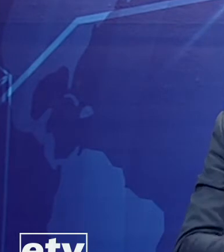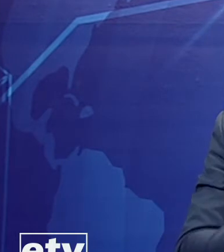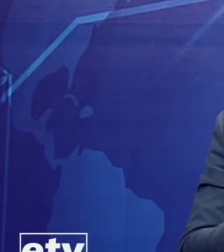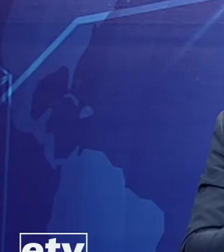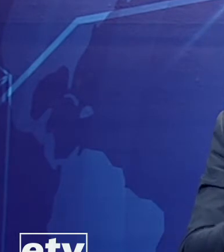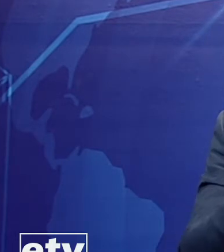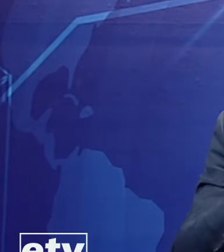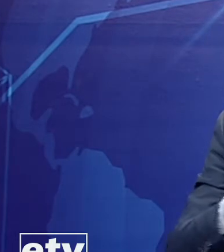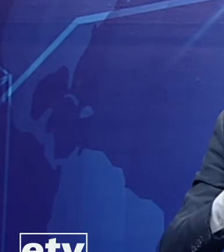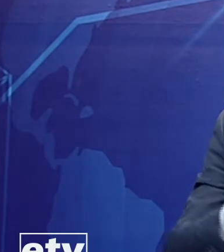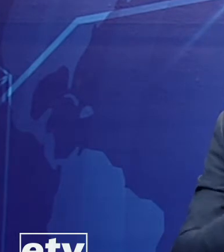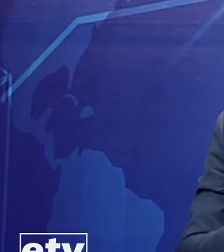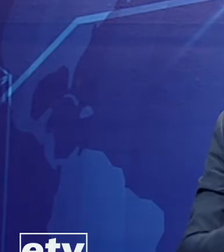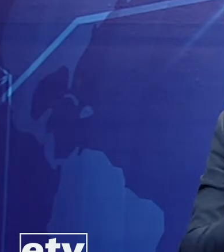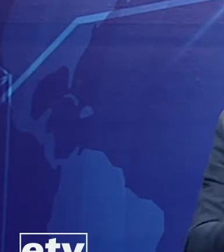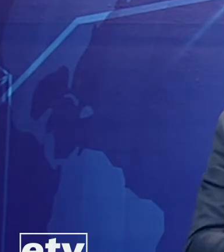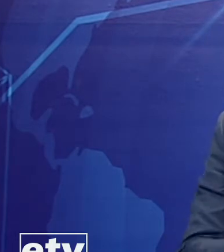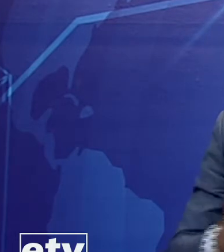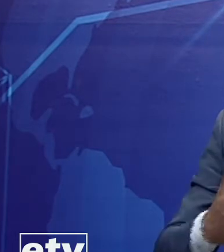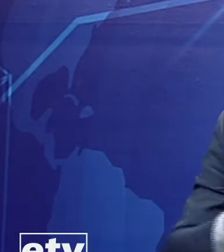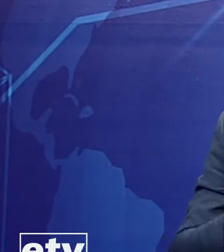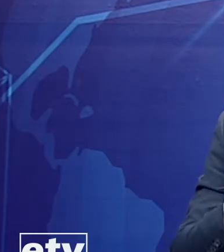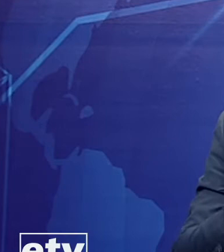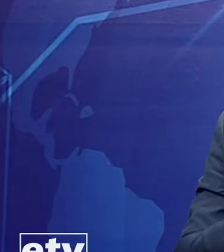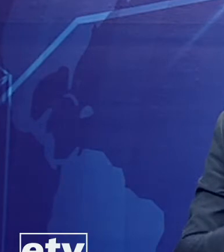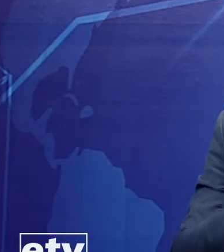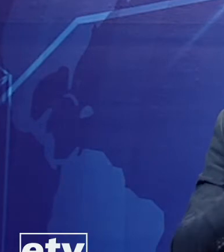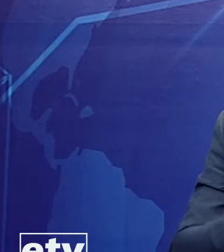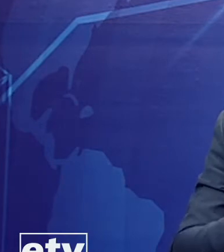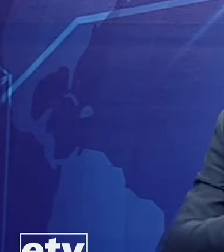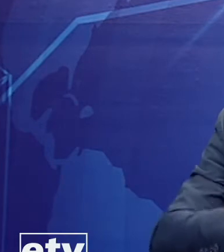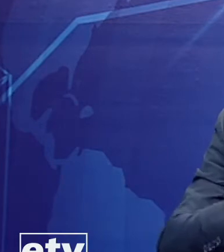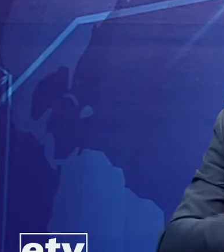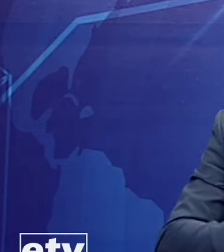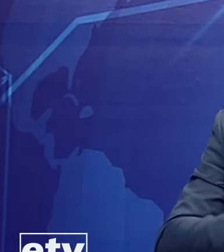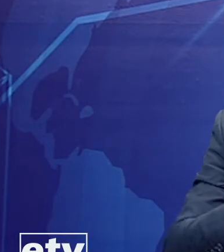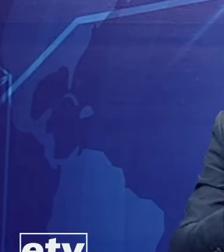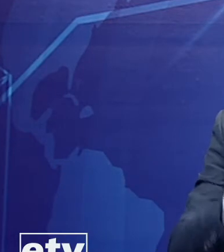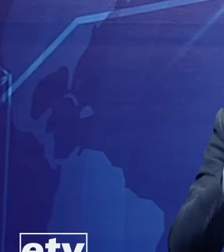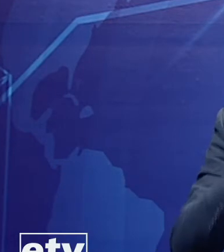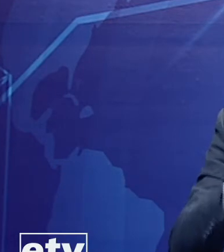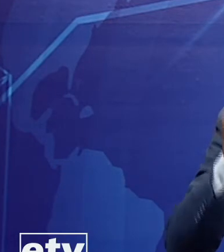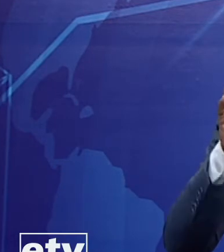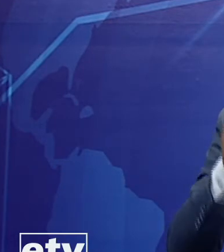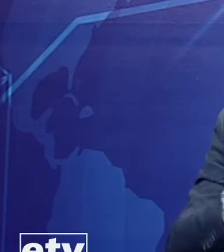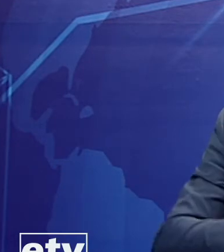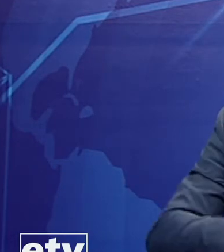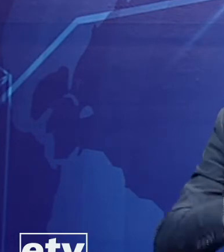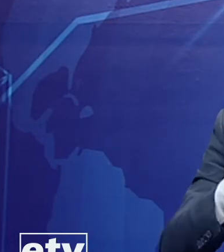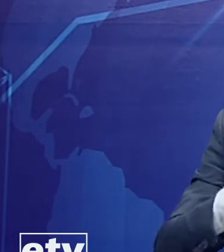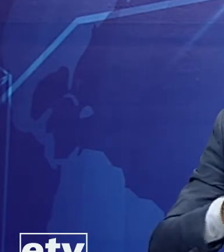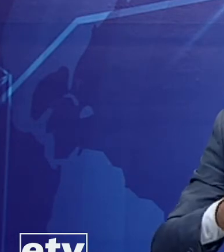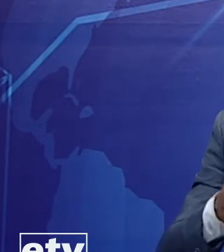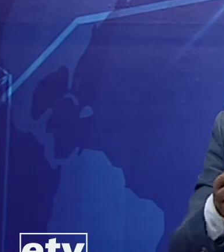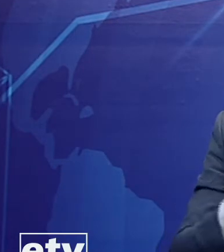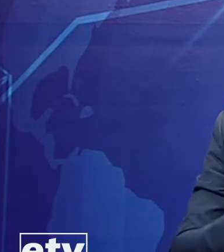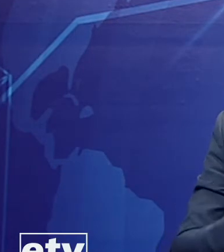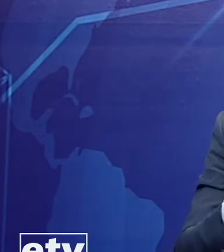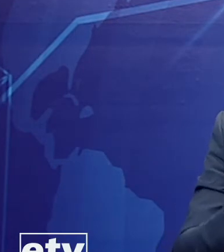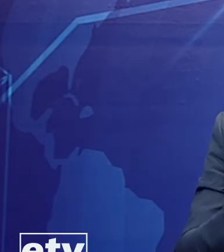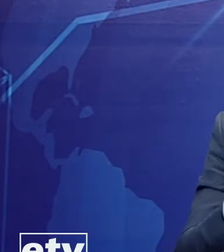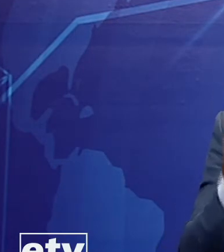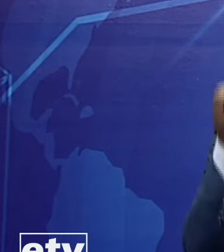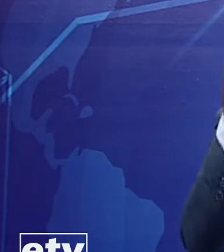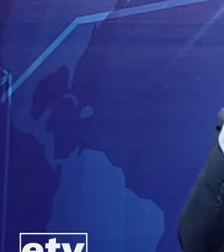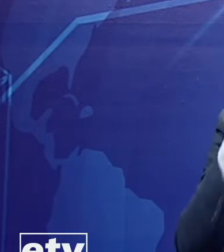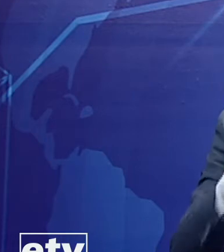የ2012 ዓመተ ምህረት የ12ኛ ክፍል አገር አቀፍ ፈተናን ከግማሽ በላይ ተማሪዎች ከ350 በላይ ማምጣታቸው